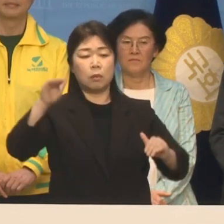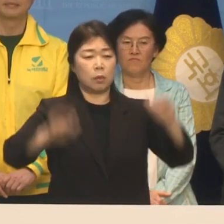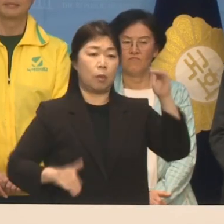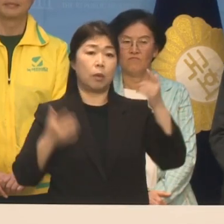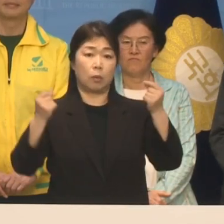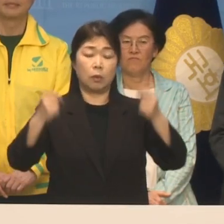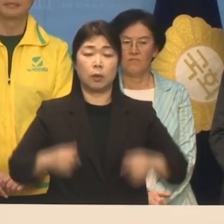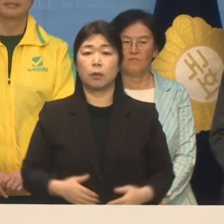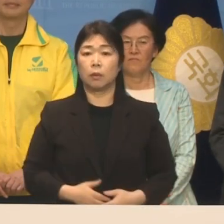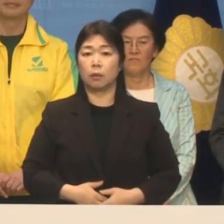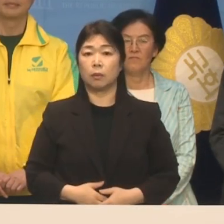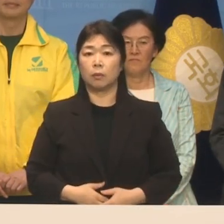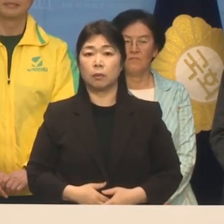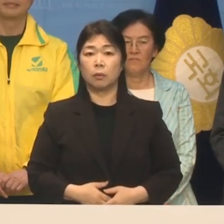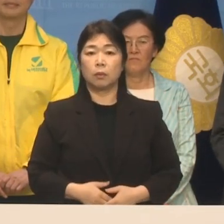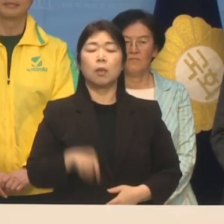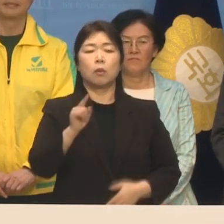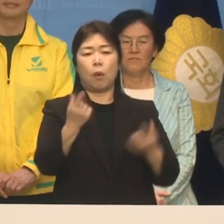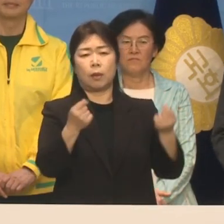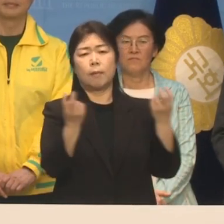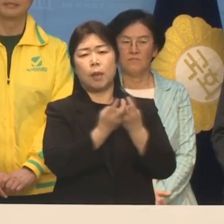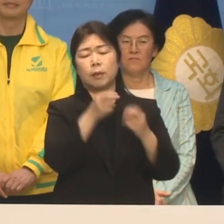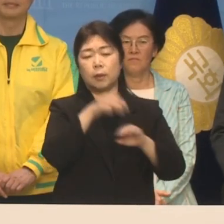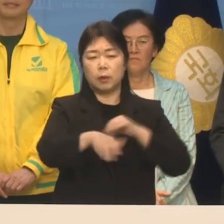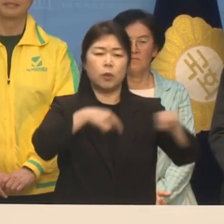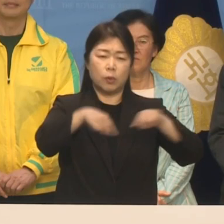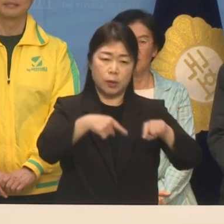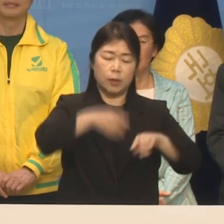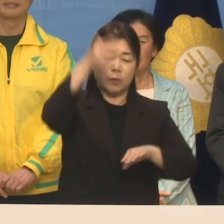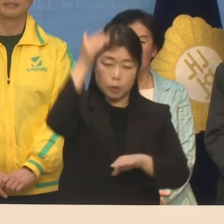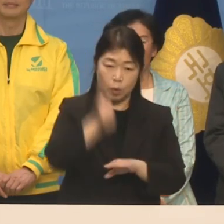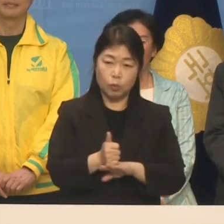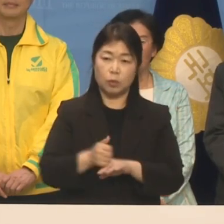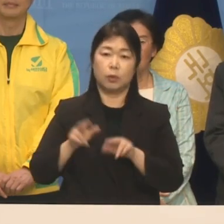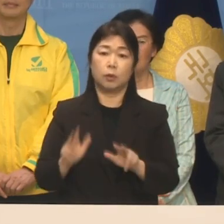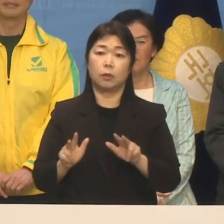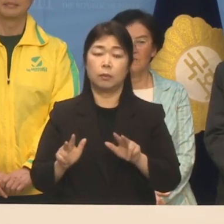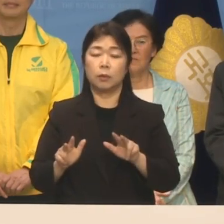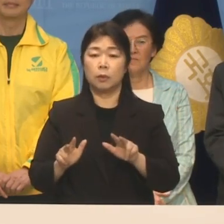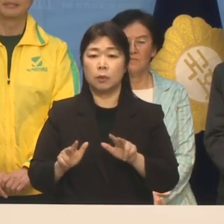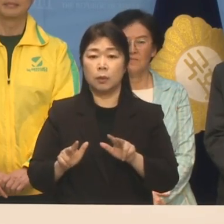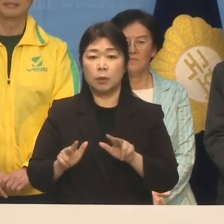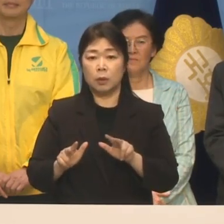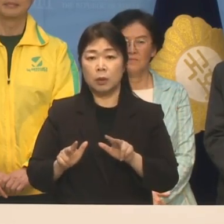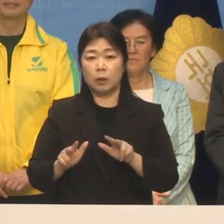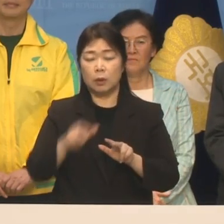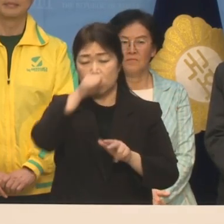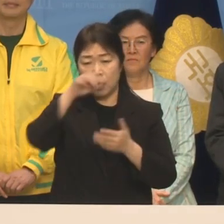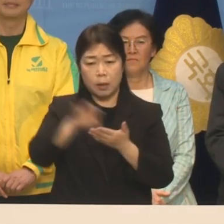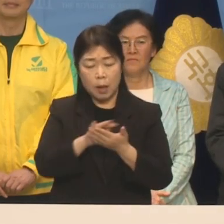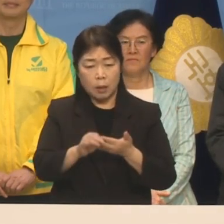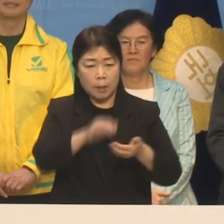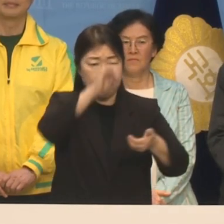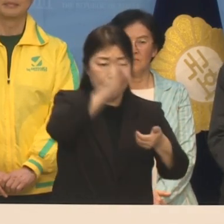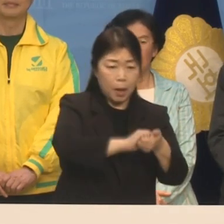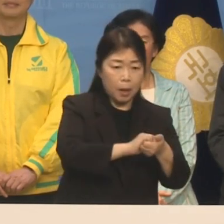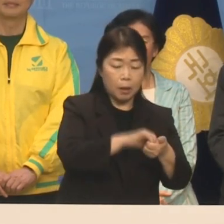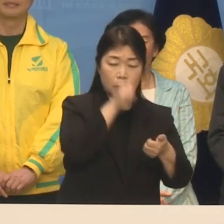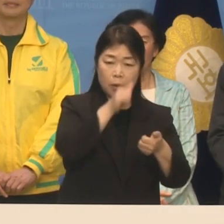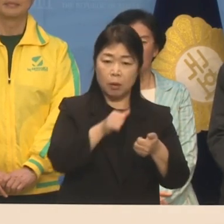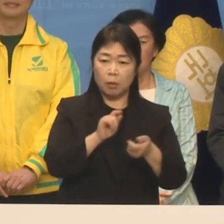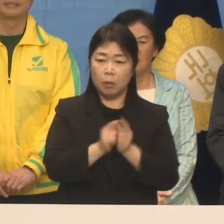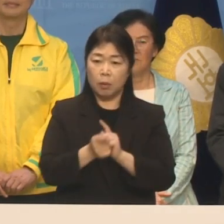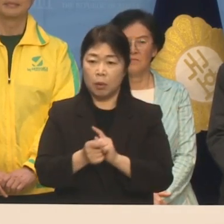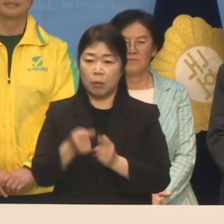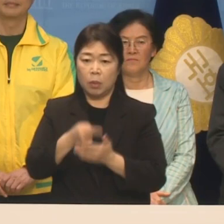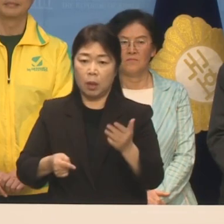없습니다. 저는 이런 방식의 정책이 결국은 우리가 가지고 있는 몇 개 안 되는 예산 안에서 서로에게 페널티를